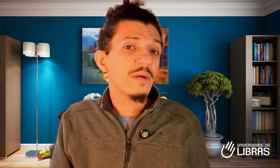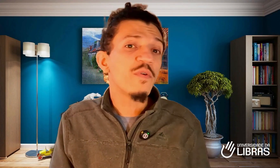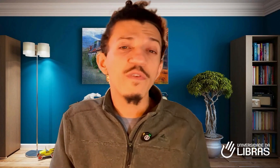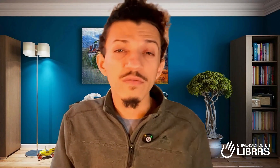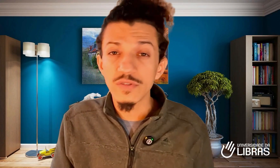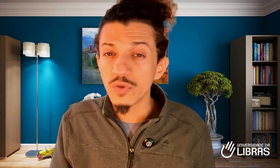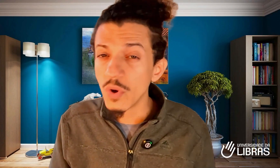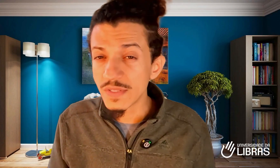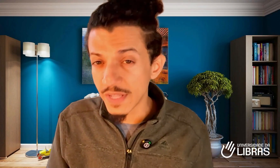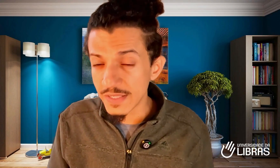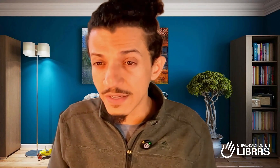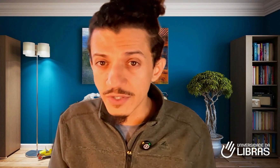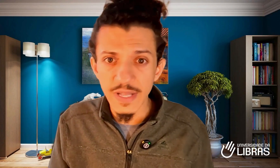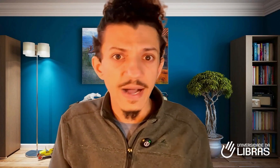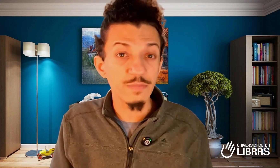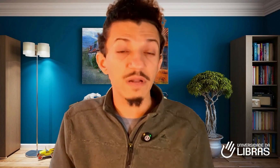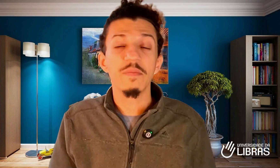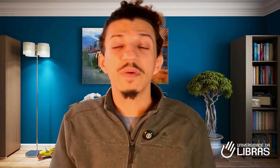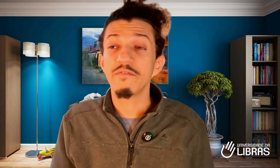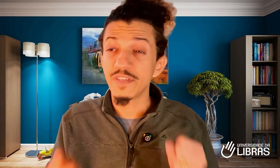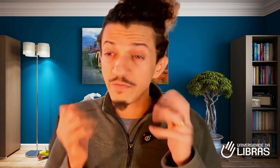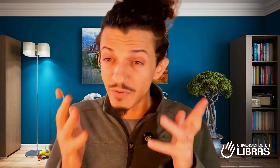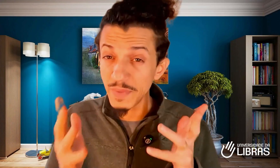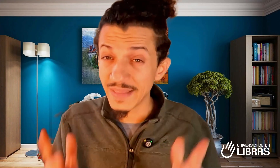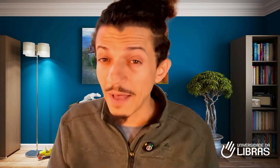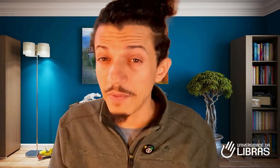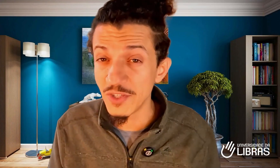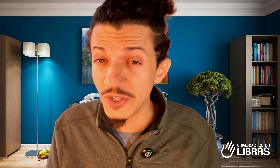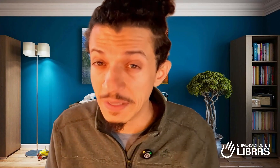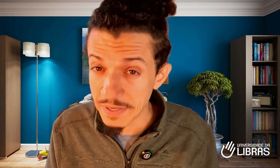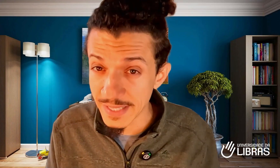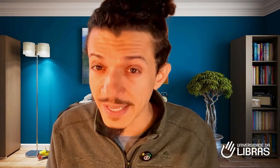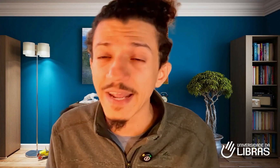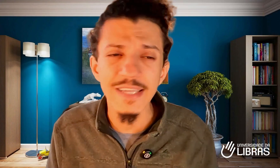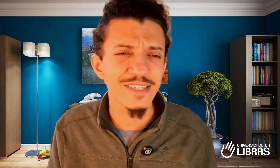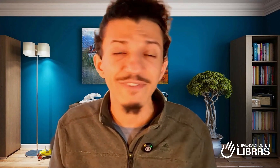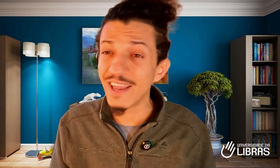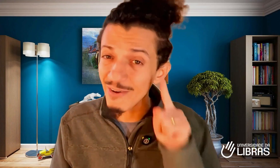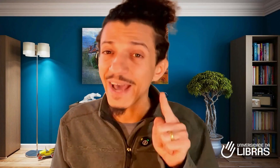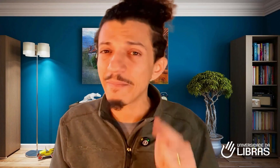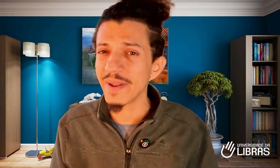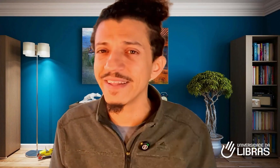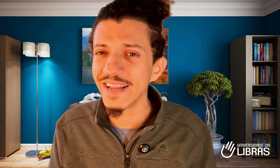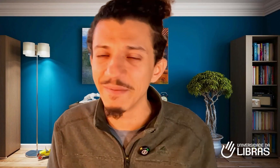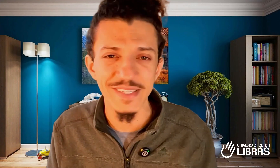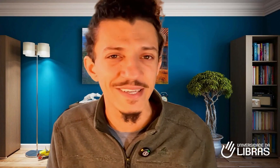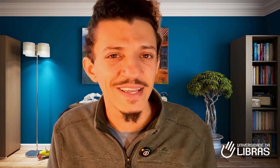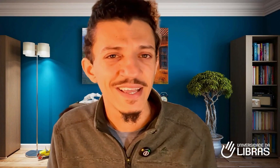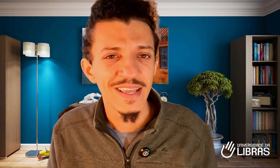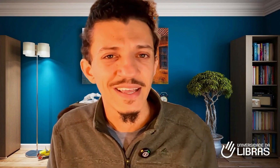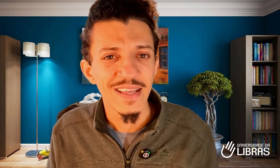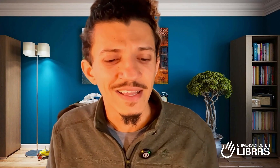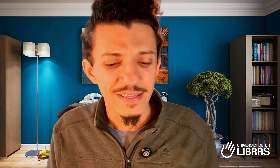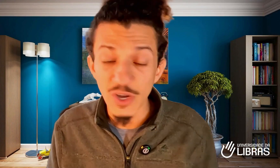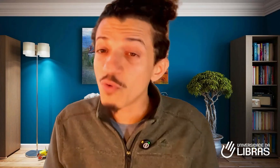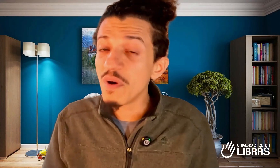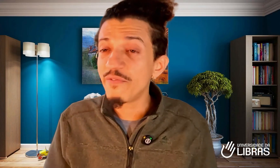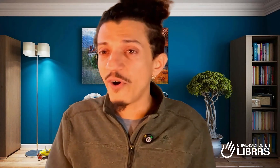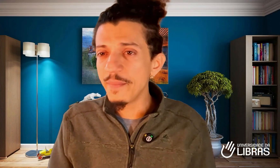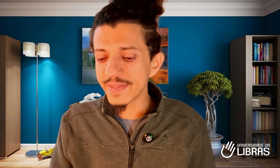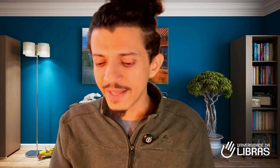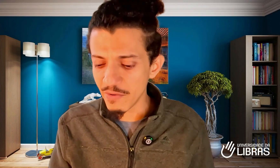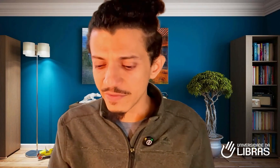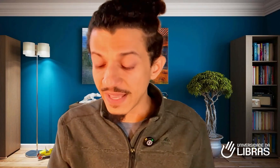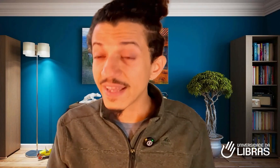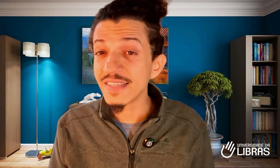tinha por volta de 12, 13 anos de idade, pela primeira vez eu vi uma intérprete de Libras na igreja e falei, eu quero aprender a Libras. De alguma